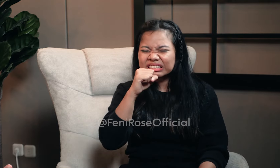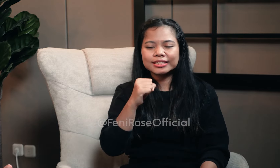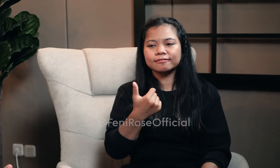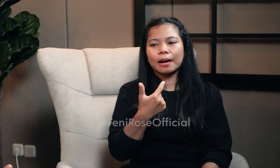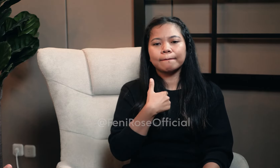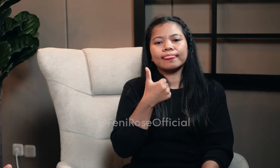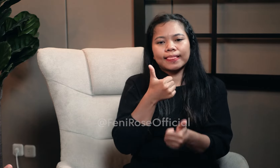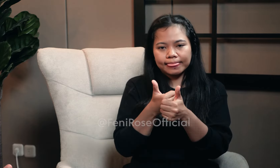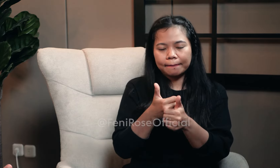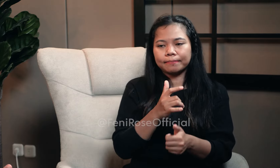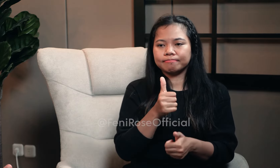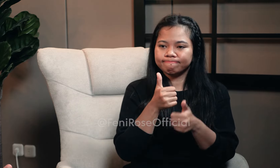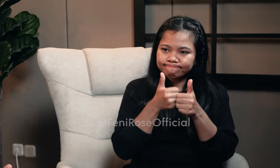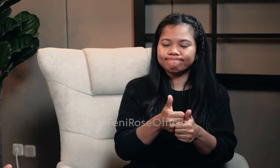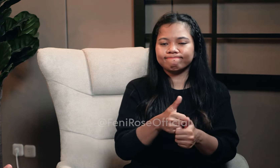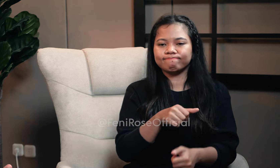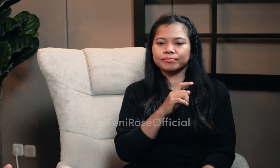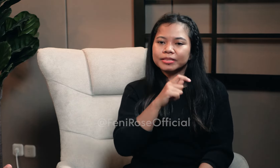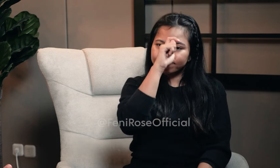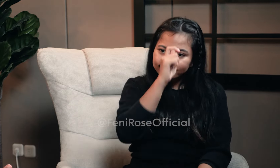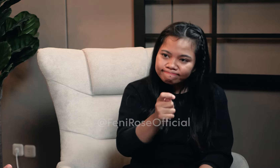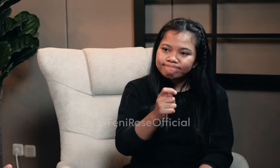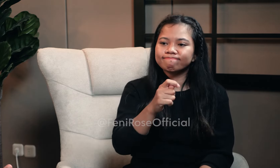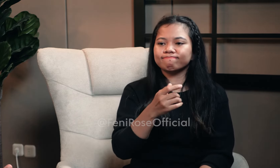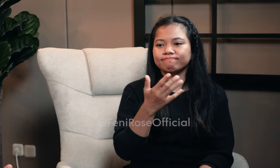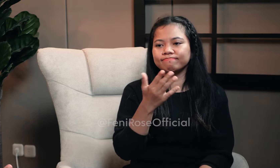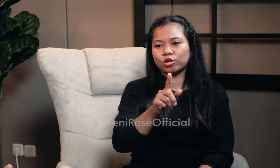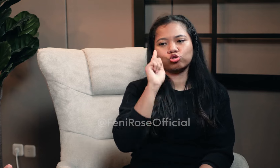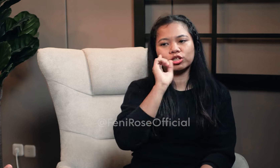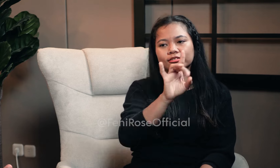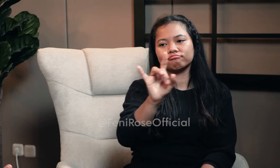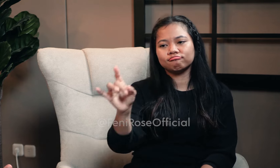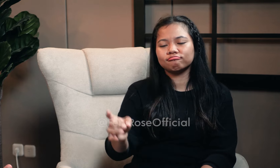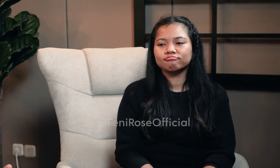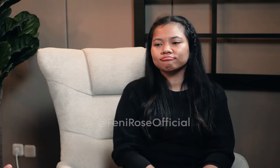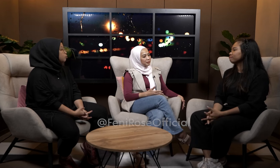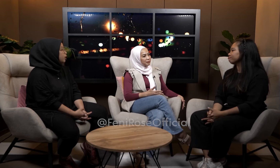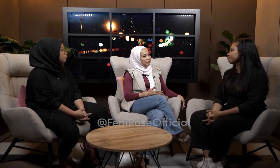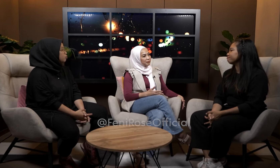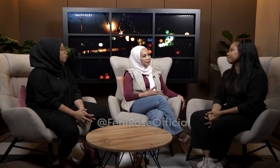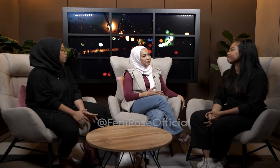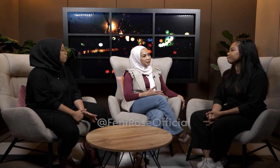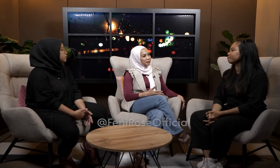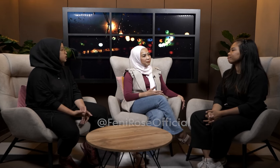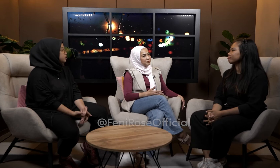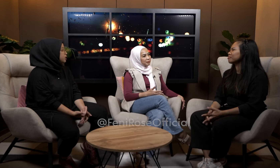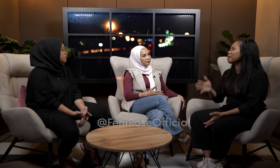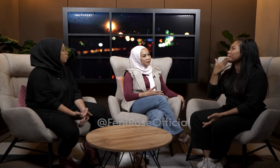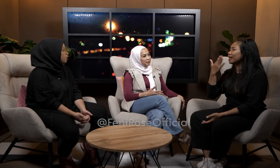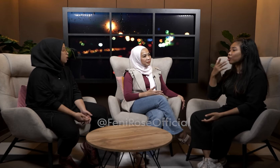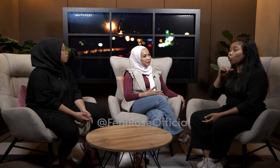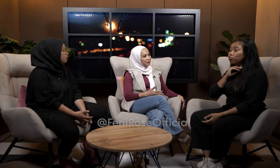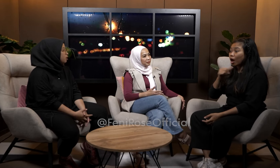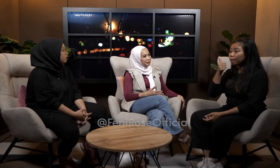ringan berat seperti itu tapi saya tetap menghormati kayak gitu tuli untuk menggunakan bahasa isyarat tidak menggunakan